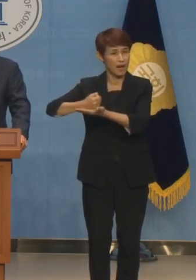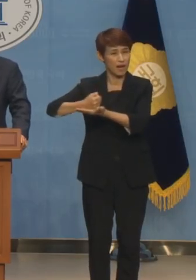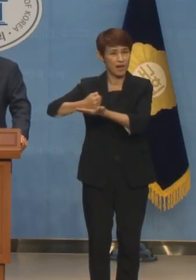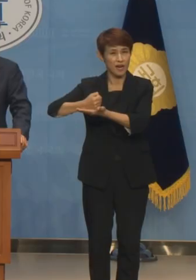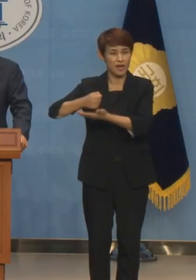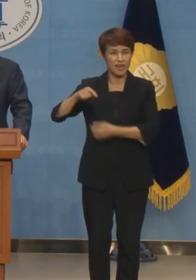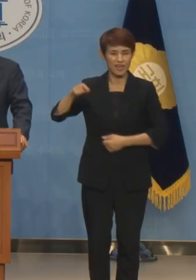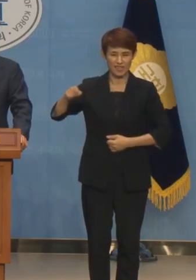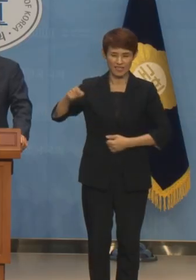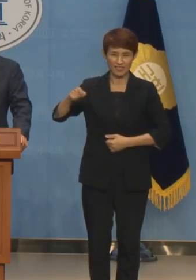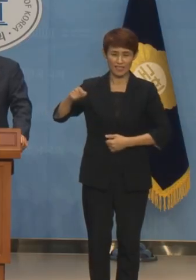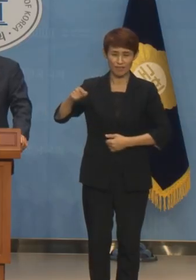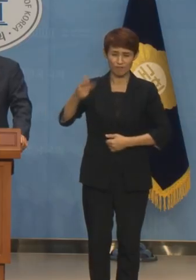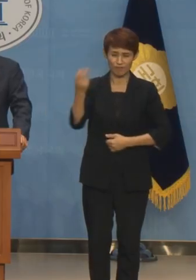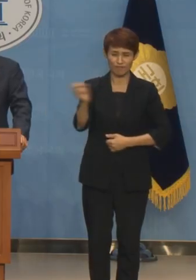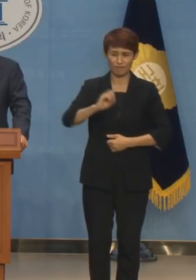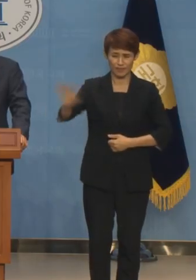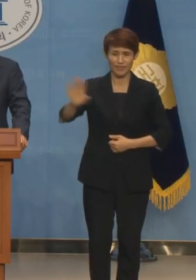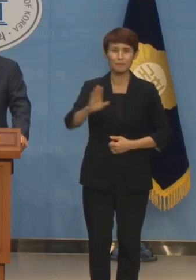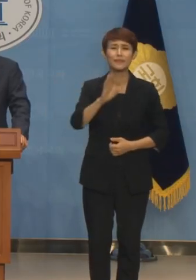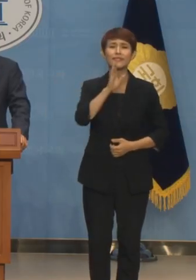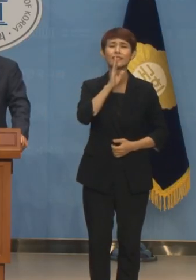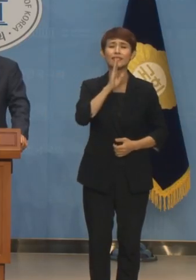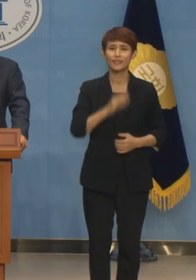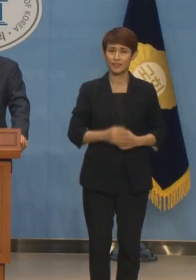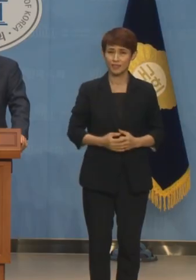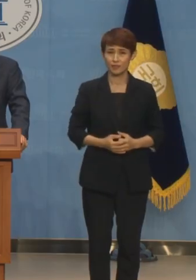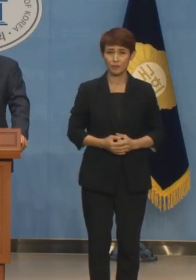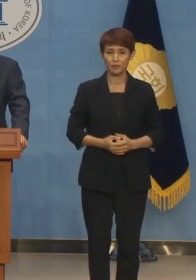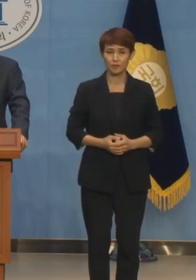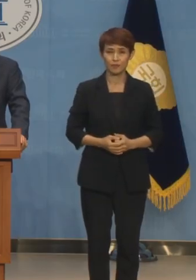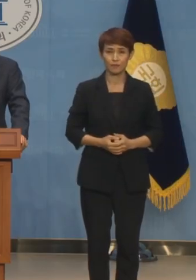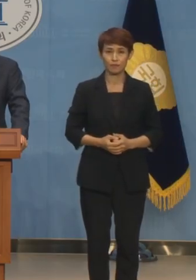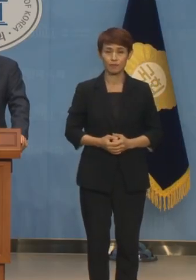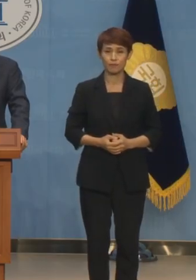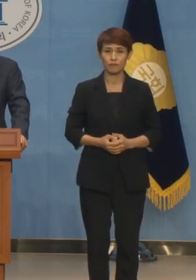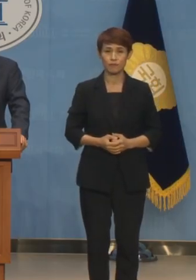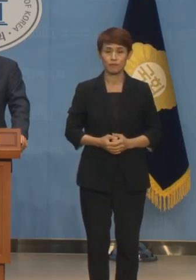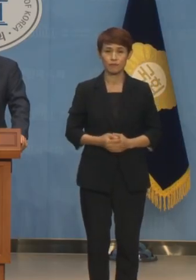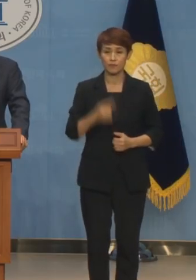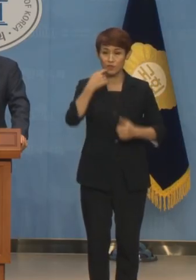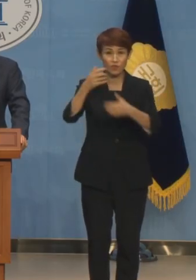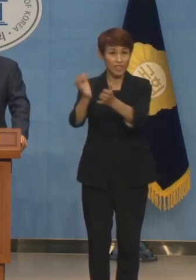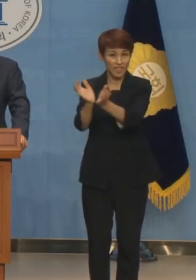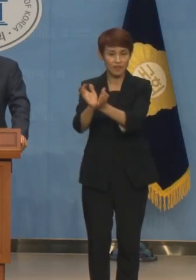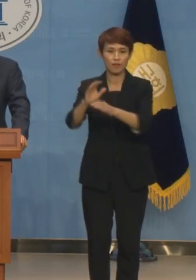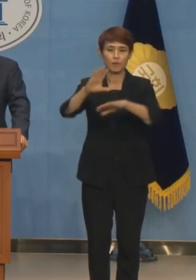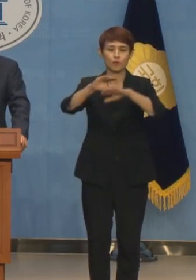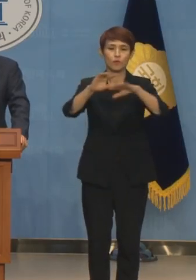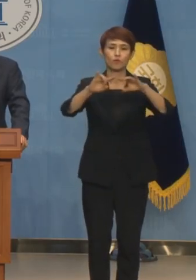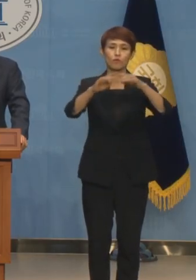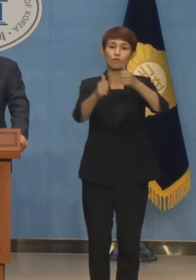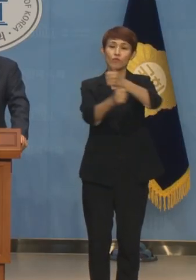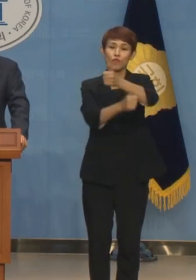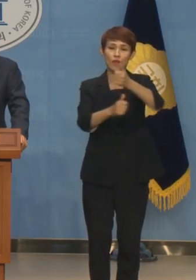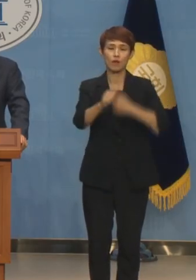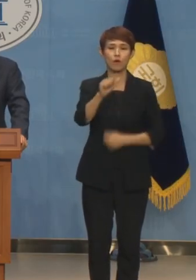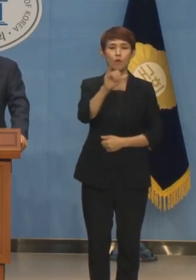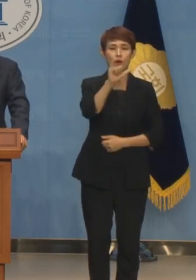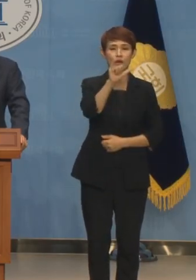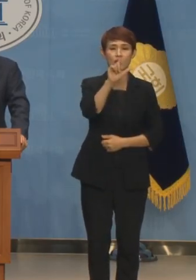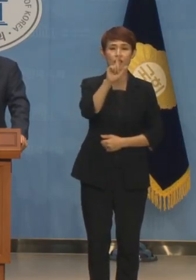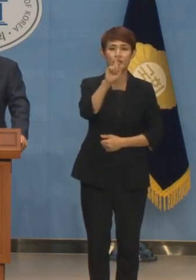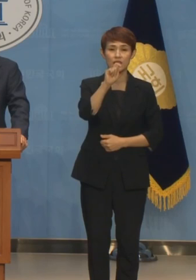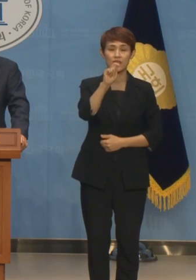또는 폐기될 수밖에 없을 것입니다. 이를테면 민주당은 방통위의 YTN 매각